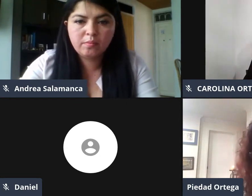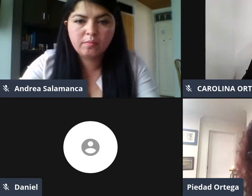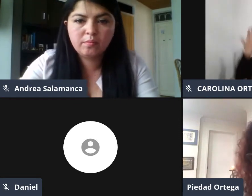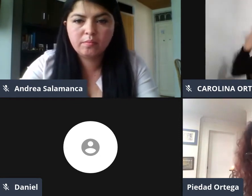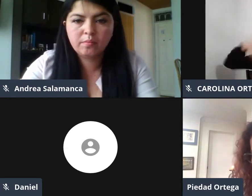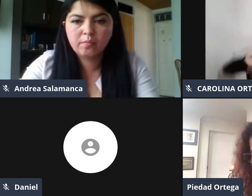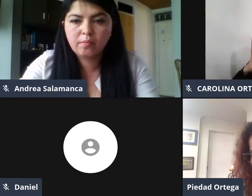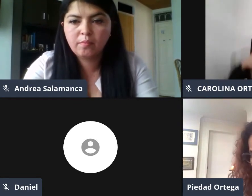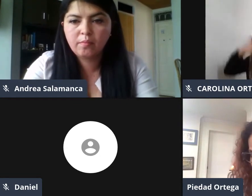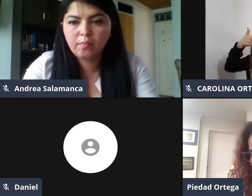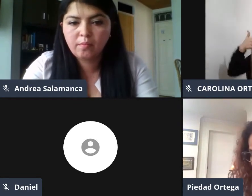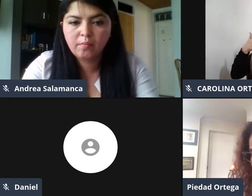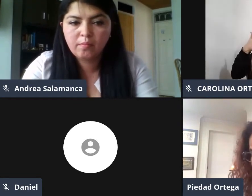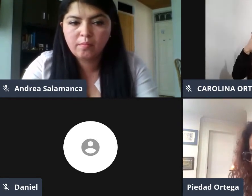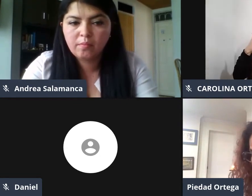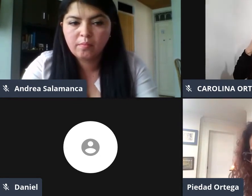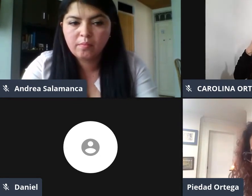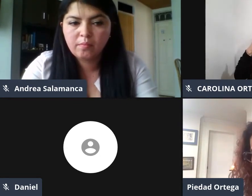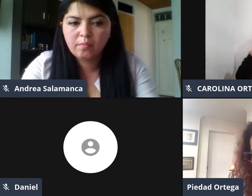sosteniendo